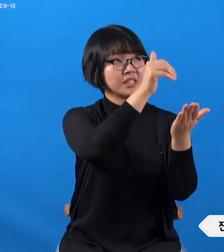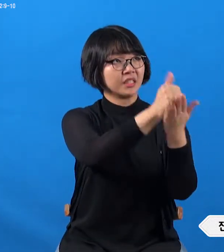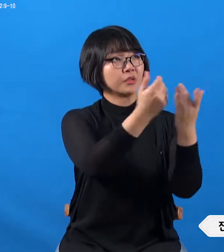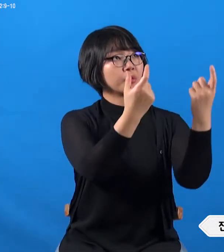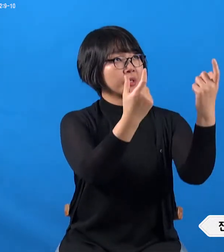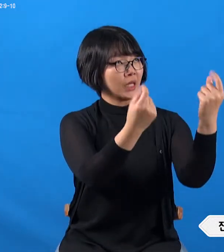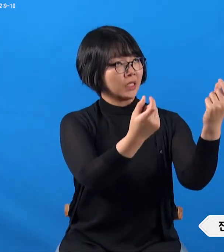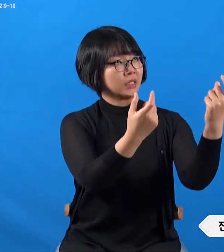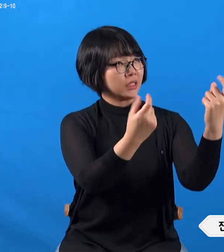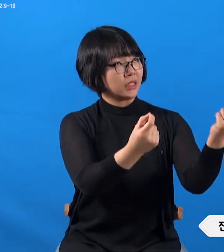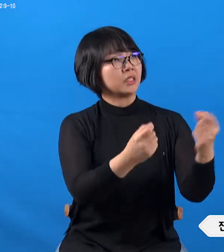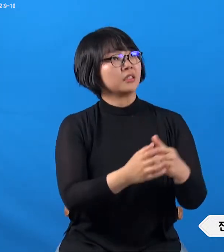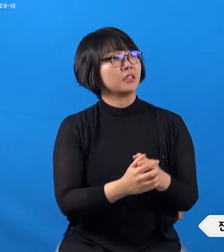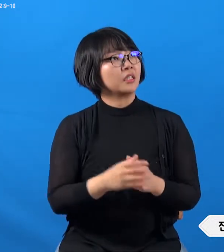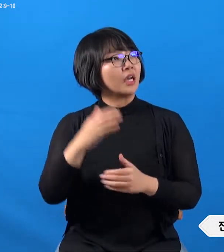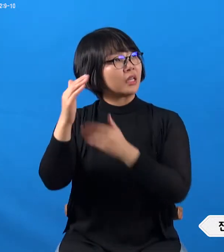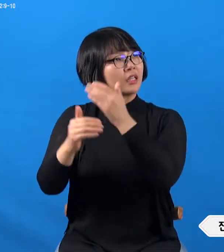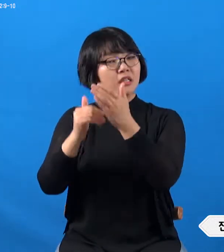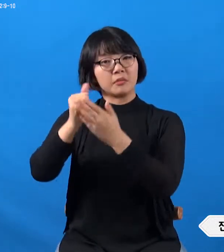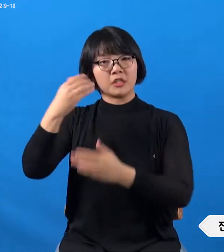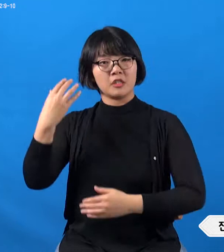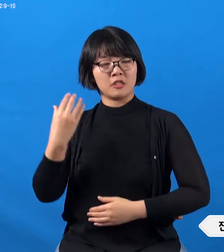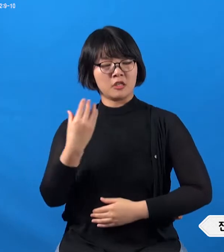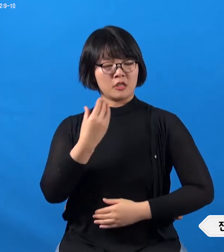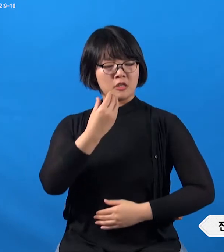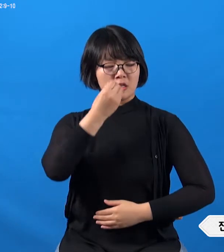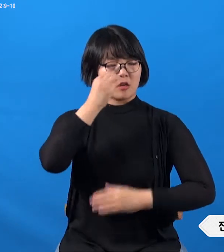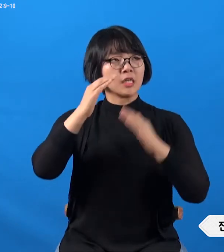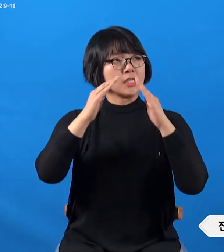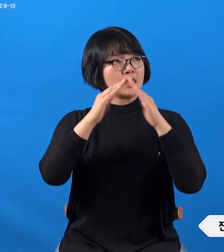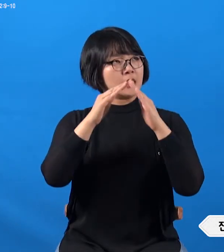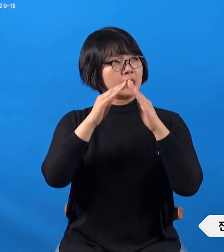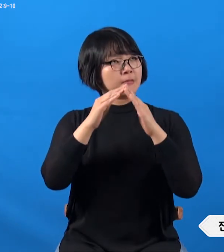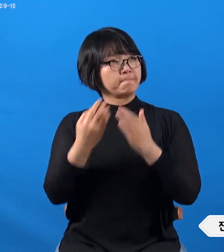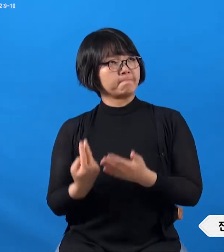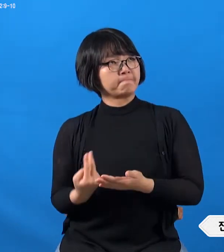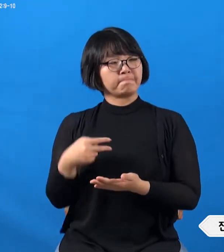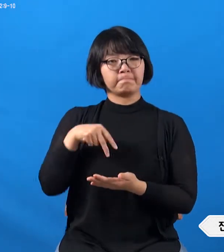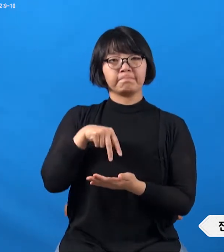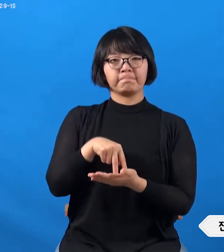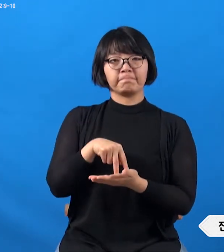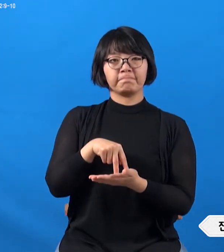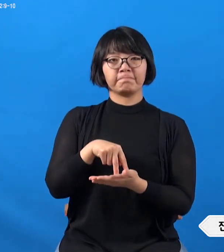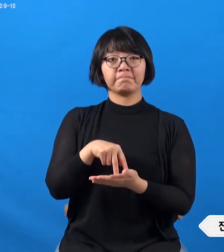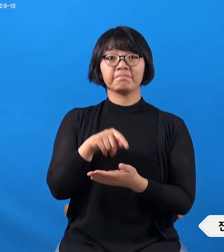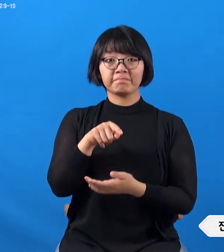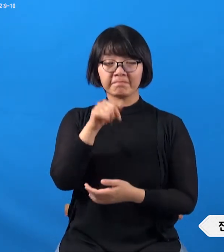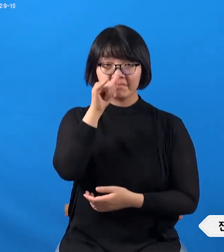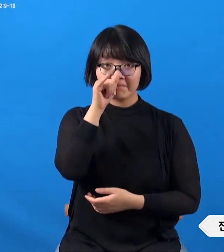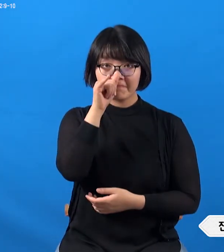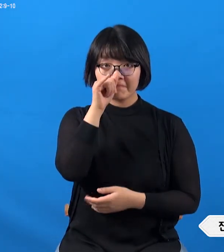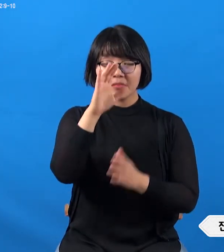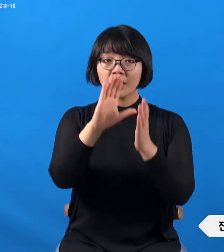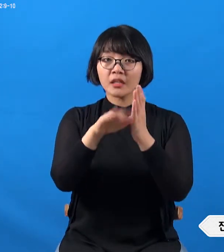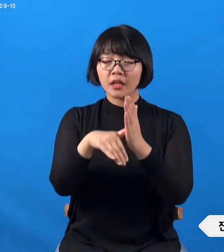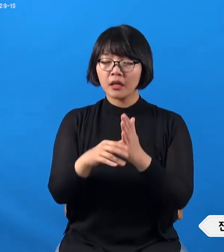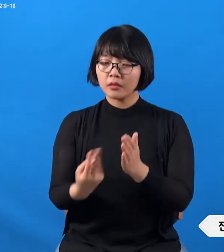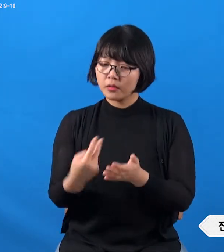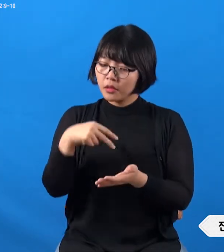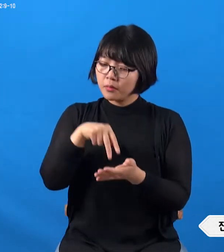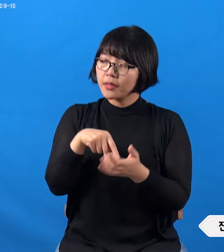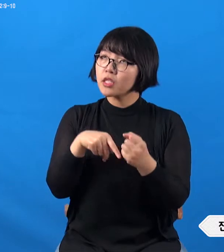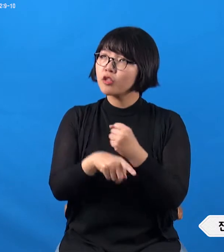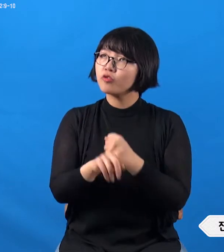그리스도처럼 산돌이 되어 하나님의 신령한 하나님의 집으로 세움을 받는데, 그 세움을 받는